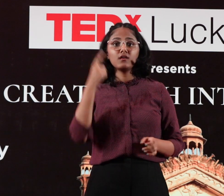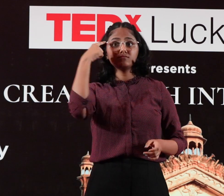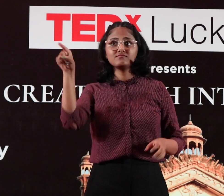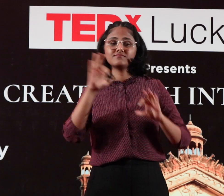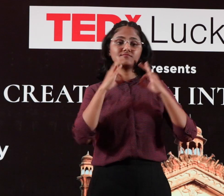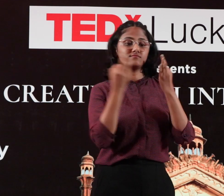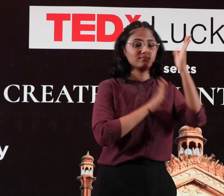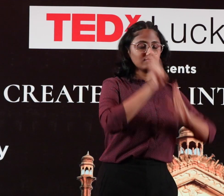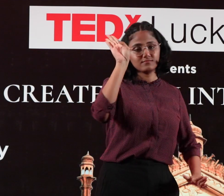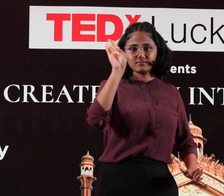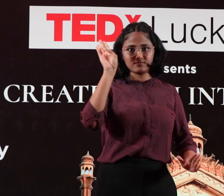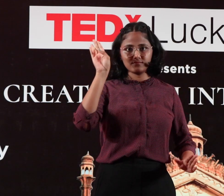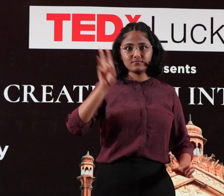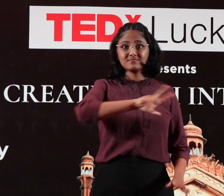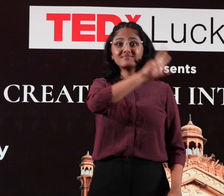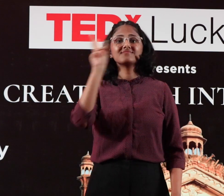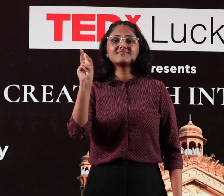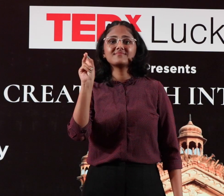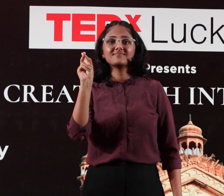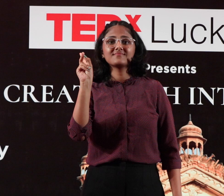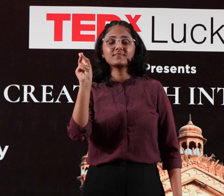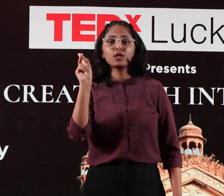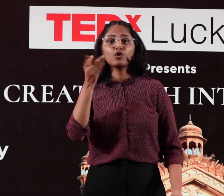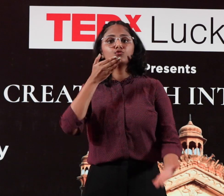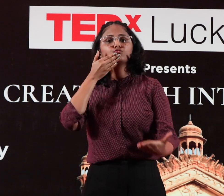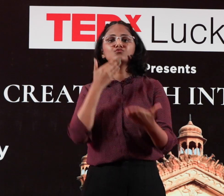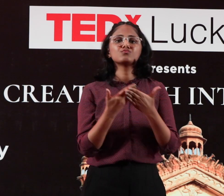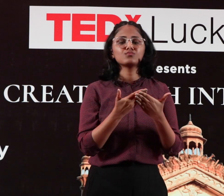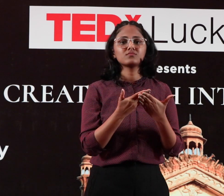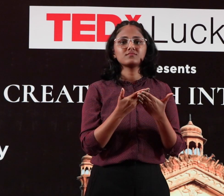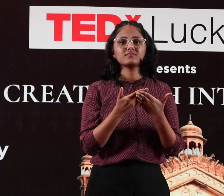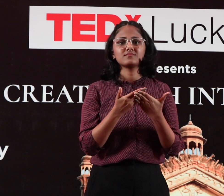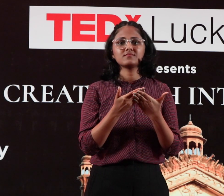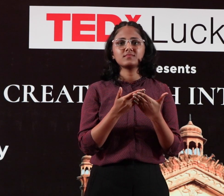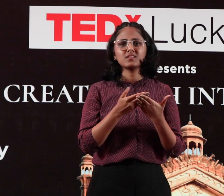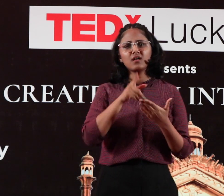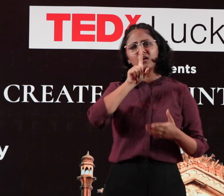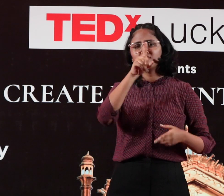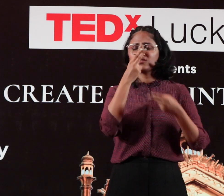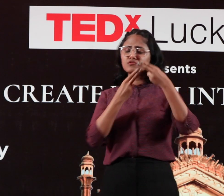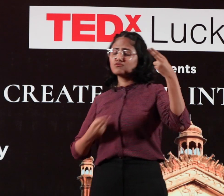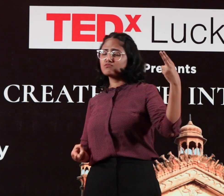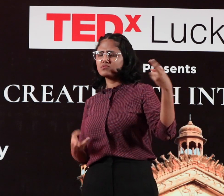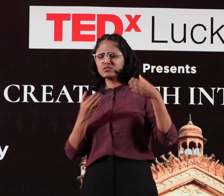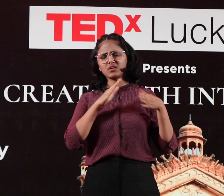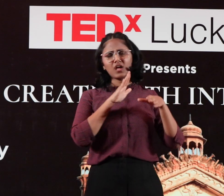डेवलपमेंट. सेकेंड इज स्कूल्स. ये कहानी मैं आपको एक बच्चे की बताऊंगा. इसकी मम्मी से मुझे पता चली